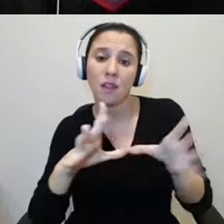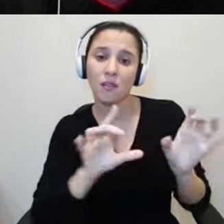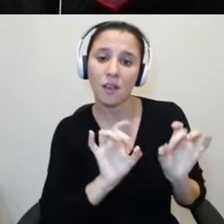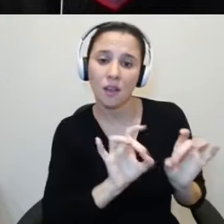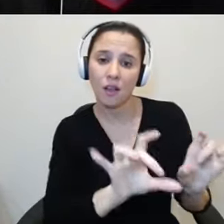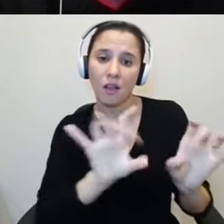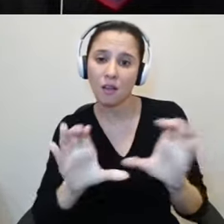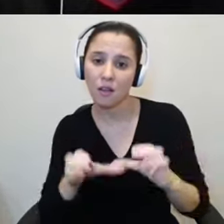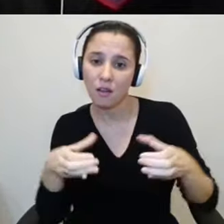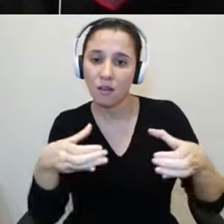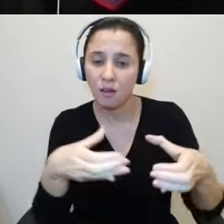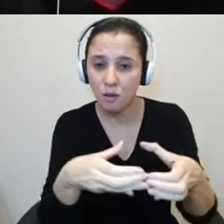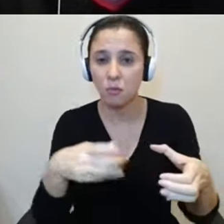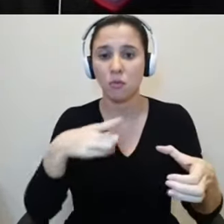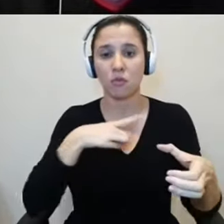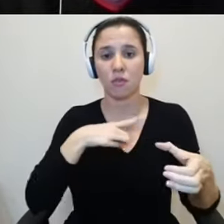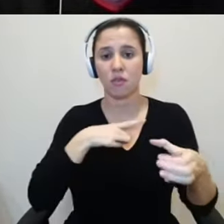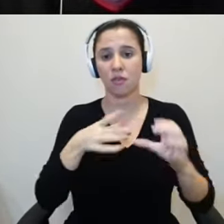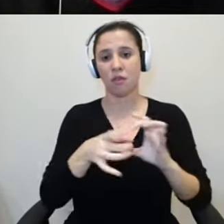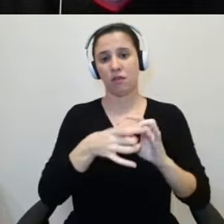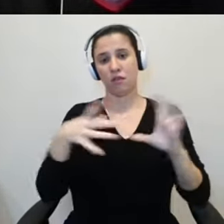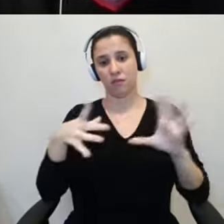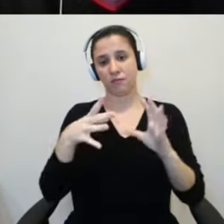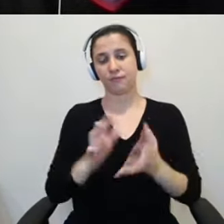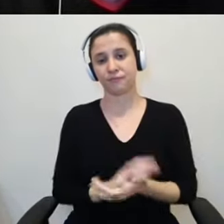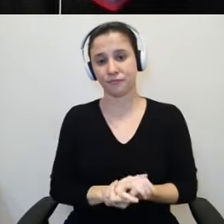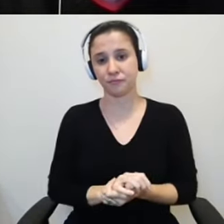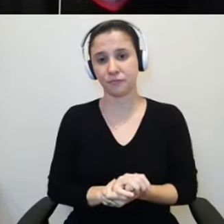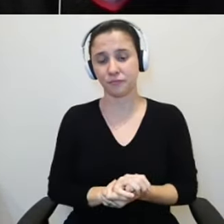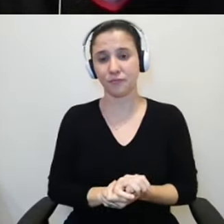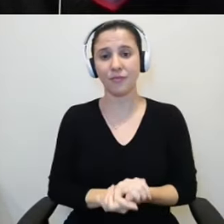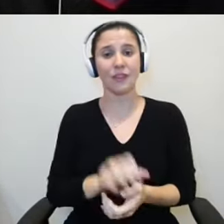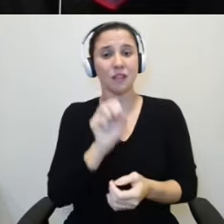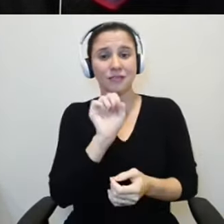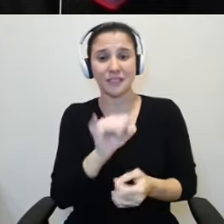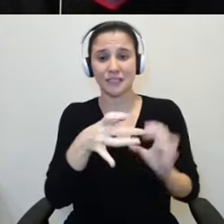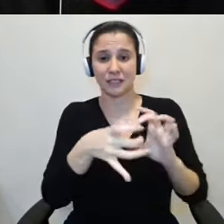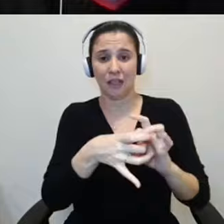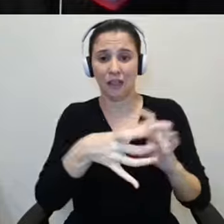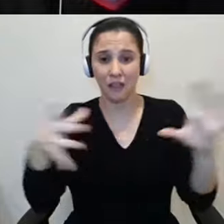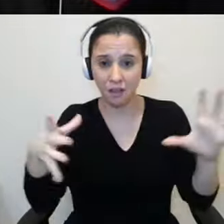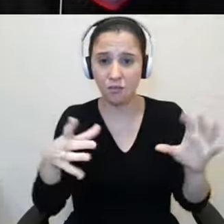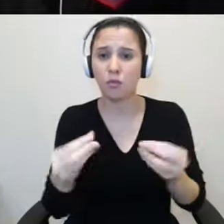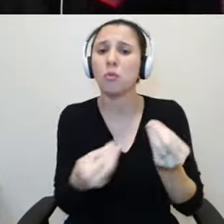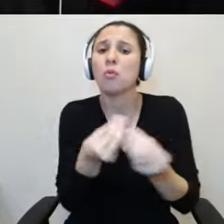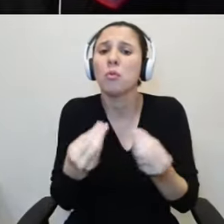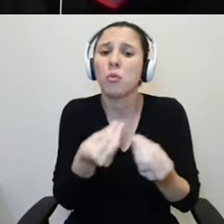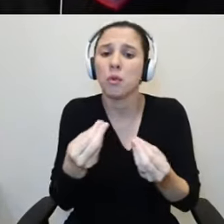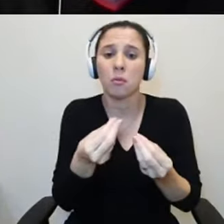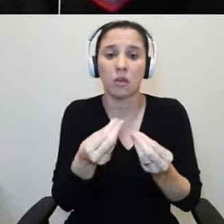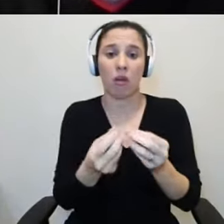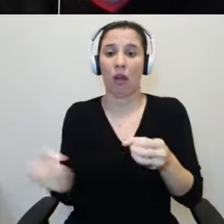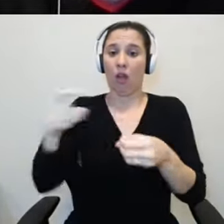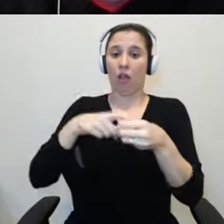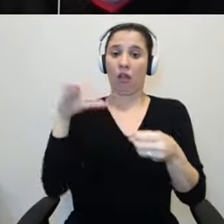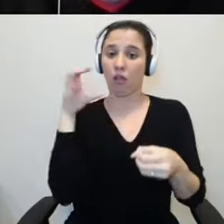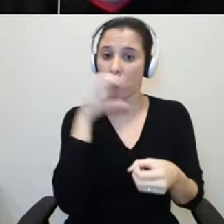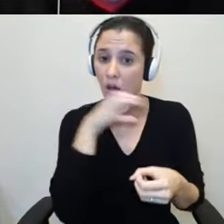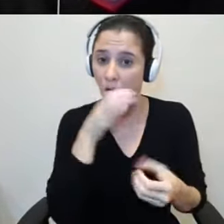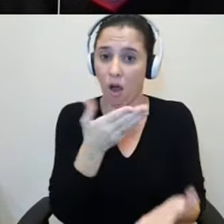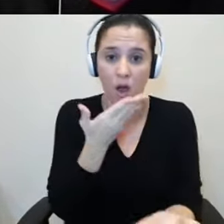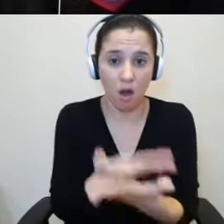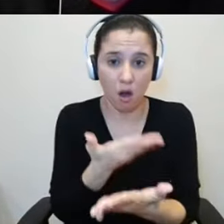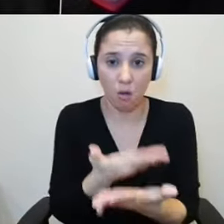Beleza. Então, dando essa autonomia, pessoal, essa autonomia ela não acontece, o retorno imediato das atividades de